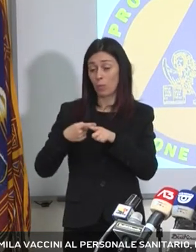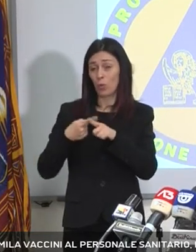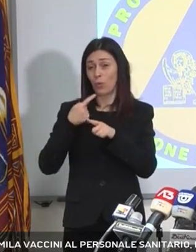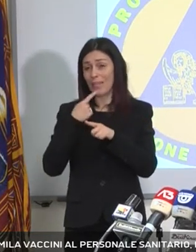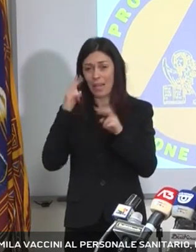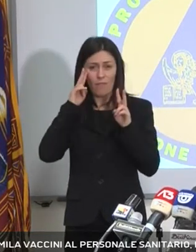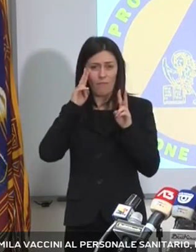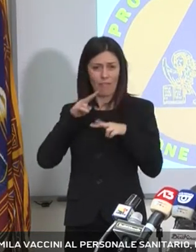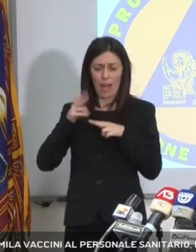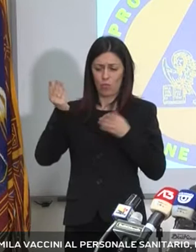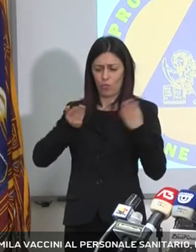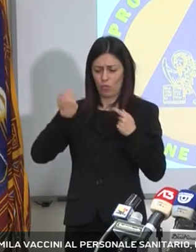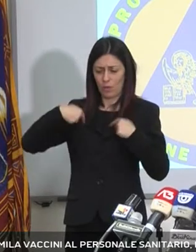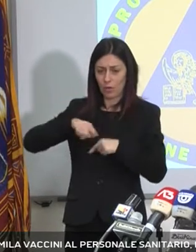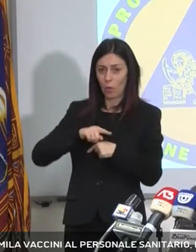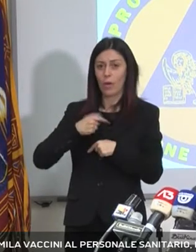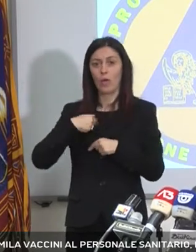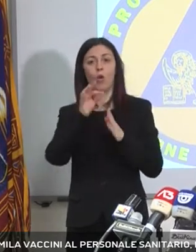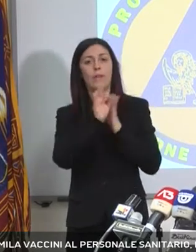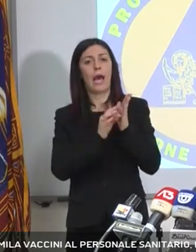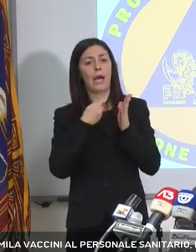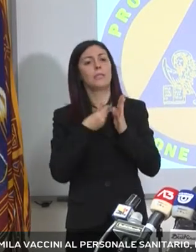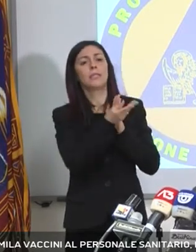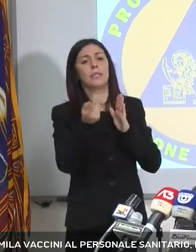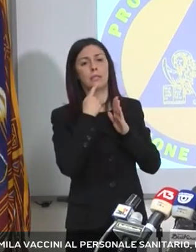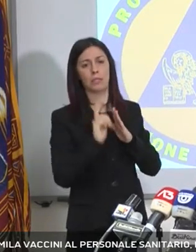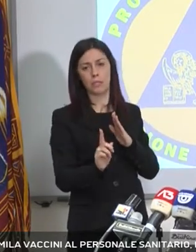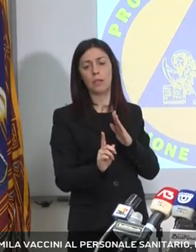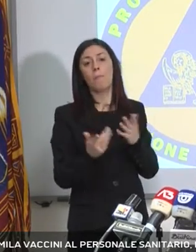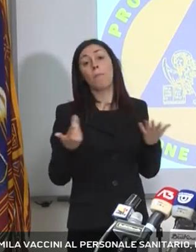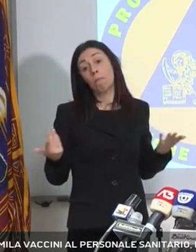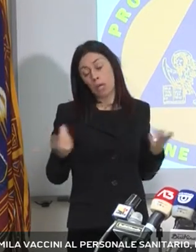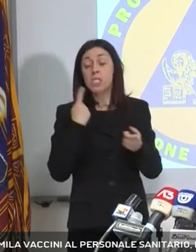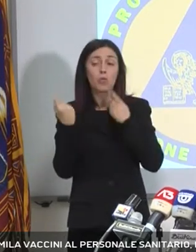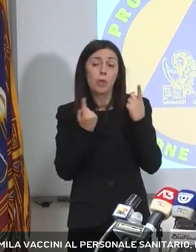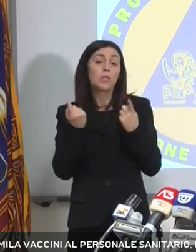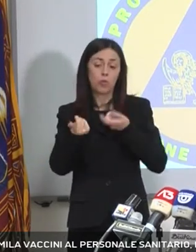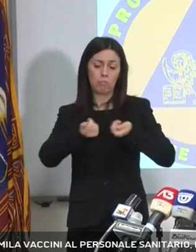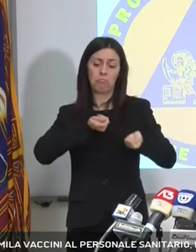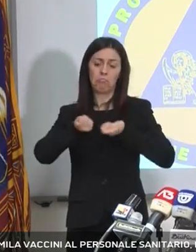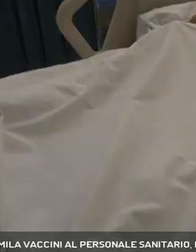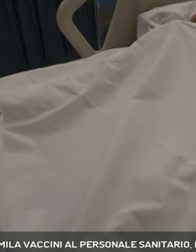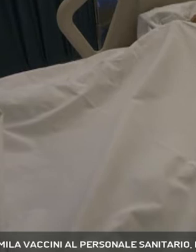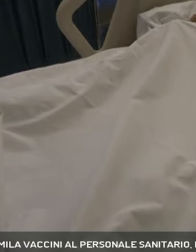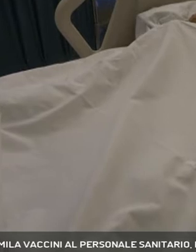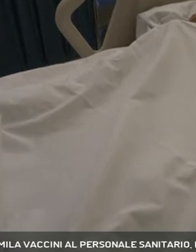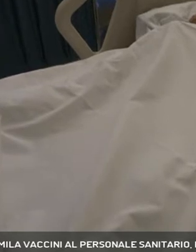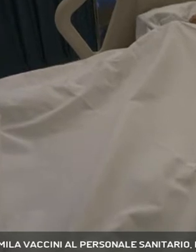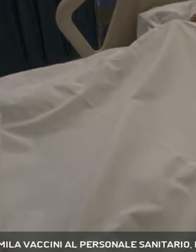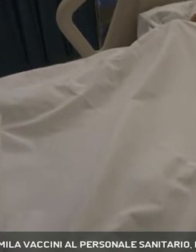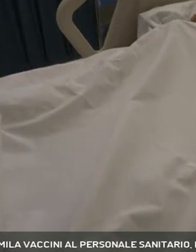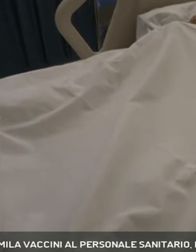voglio forzare la mano dicendo qua i nostri dati. Abbiamo sicuramente la situazione sotto controllo. Rispetto